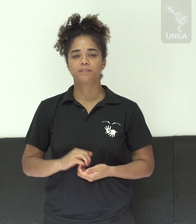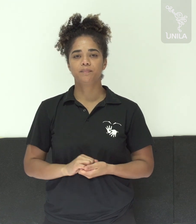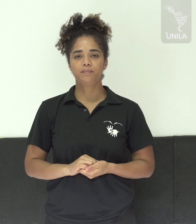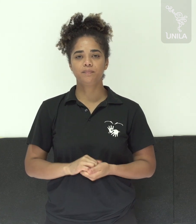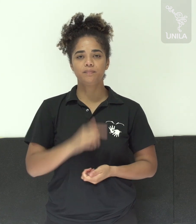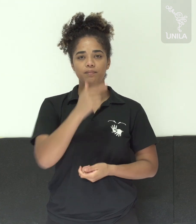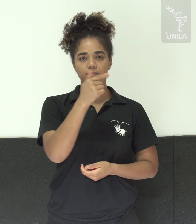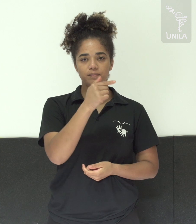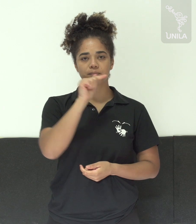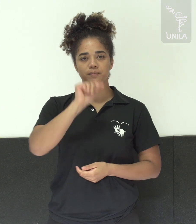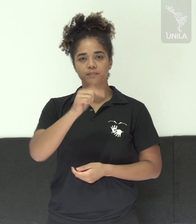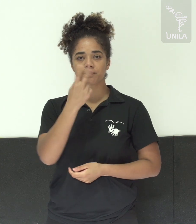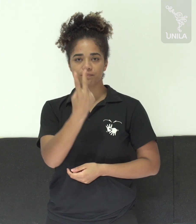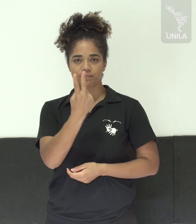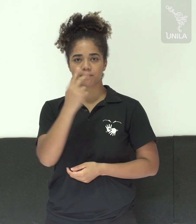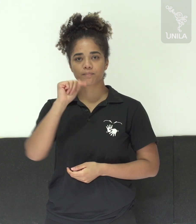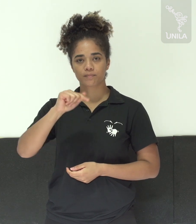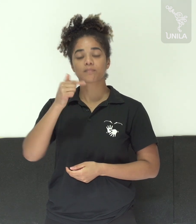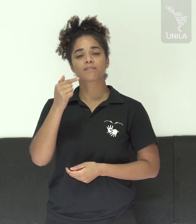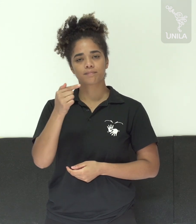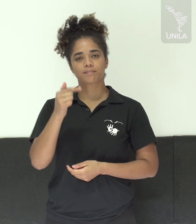Sete ponto 2.7